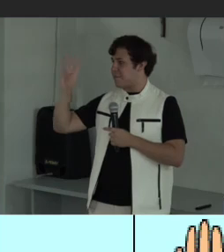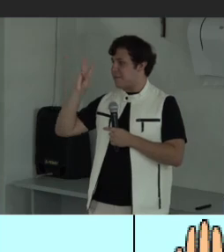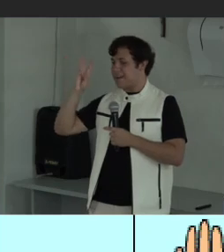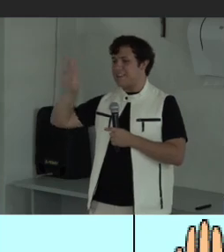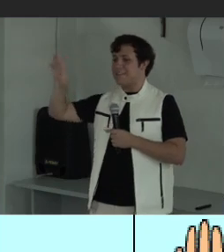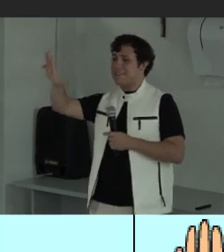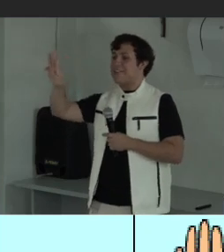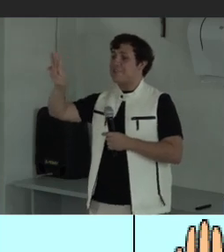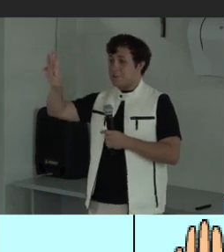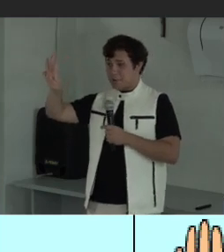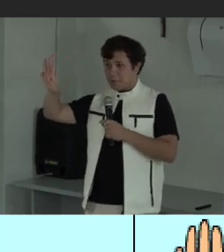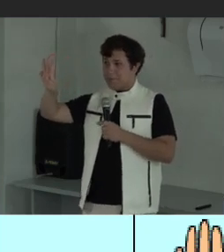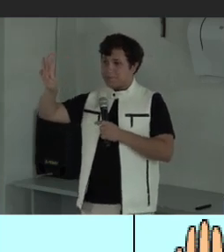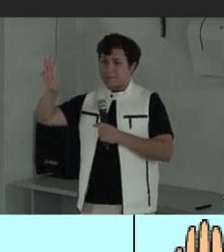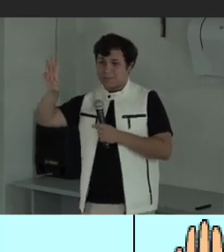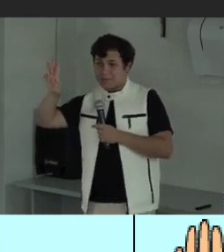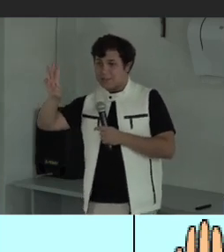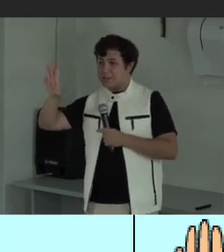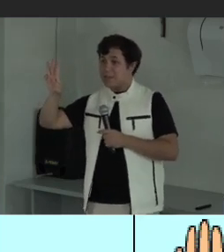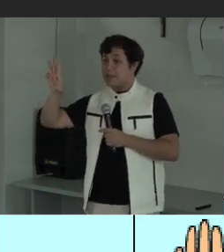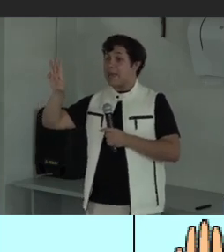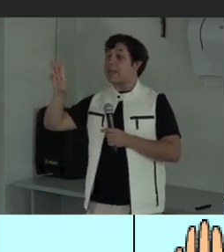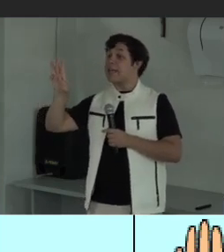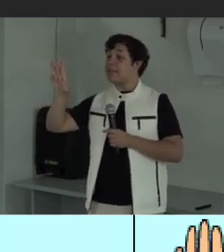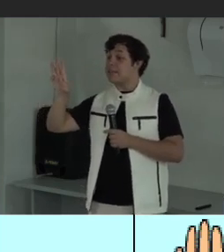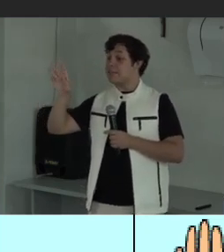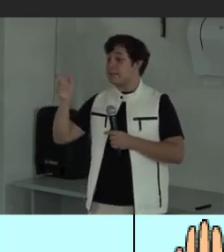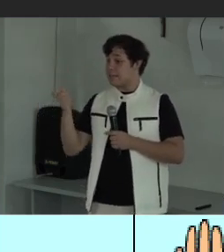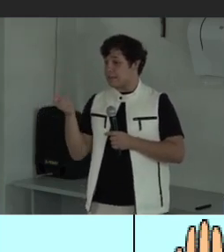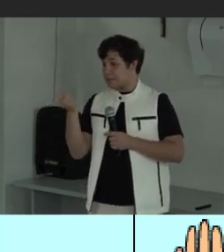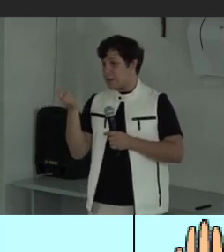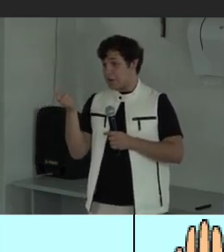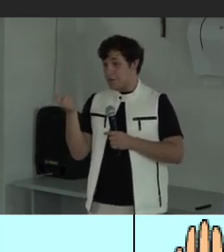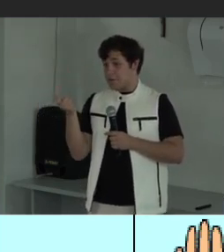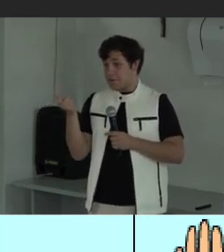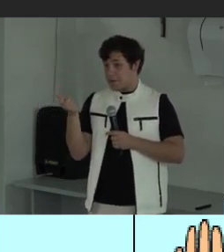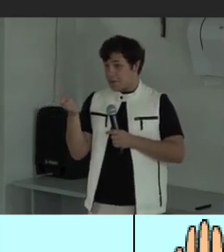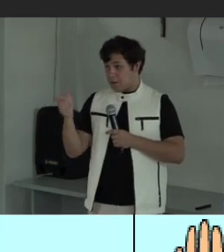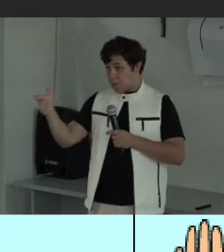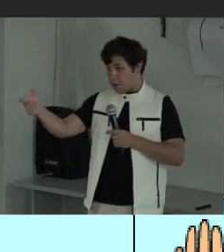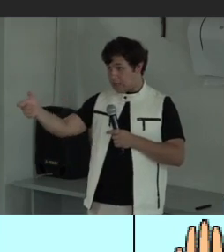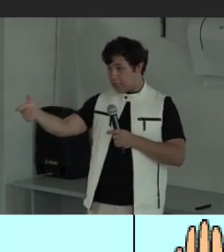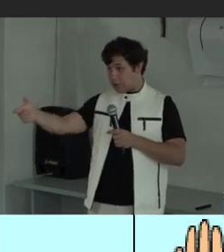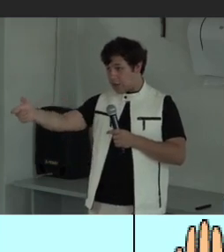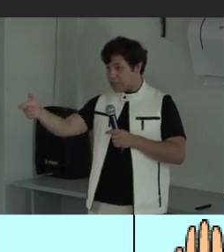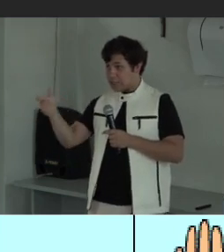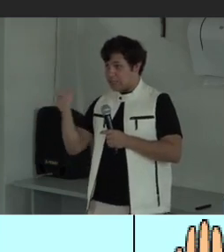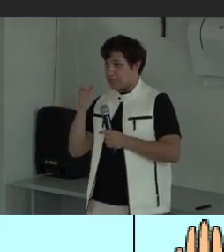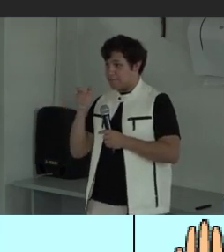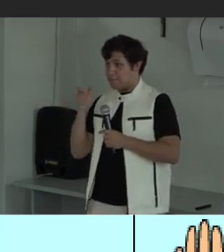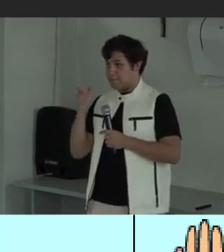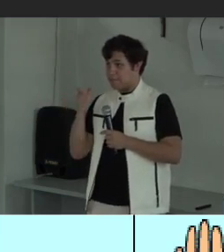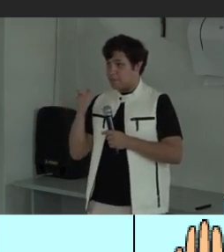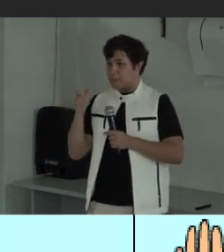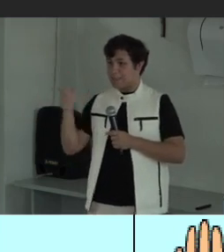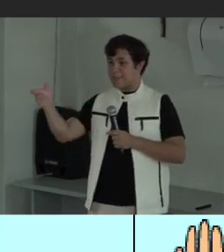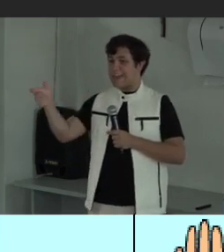baja el dedo. W. X, dinero, como un ganchito hacia ti.